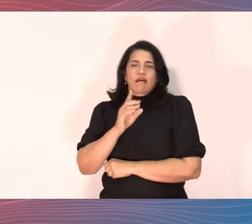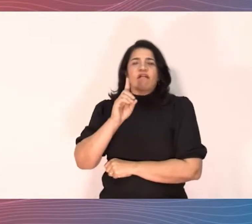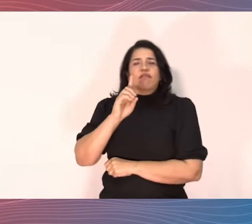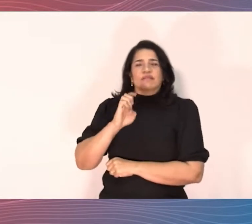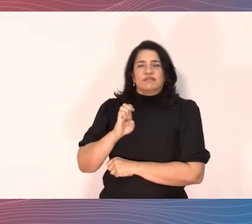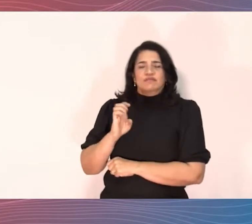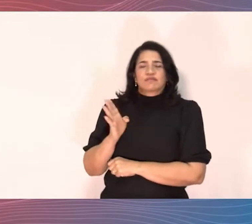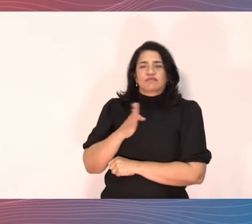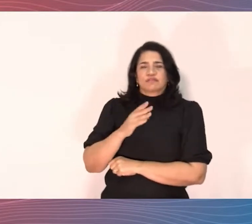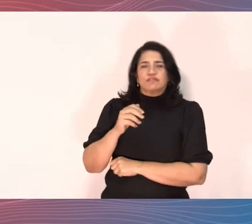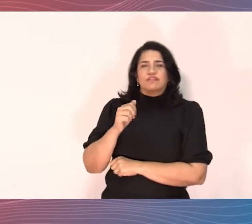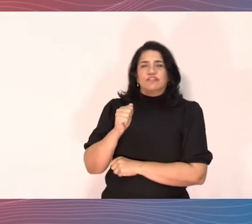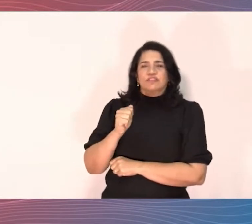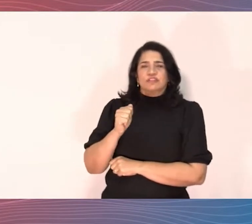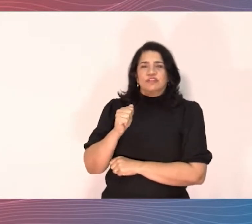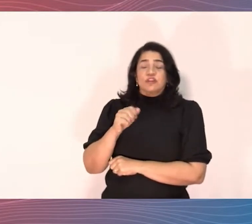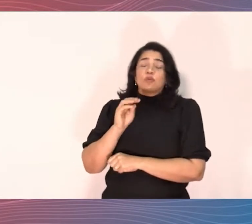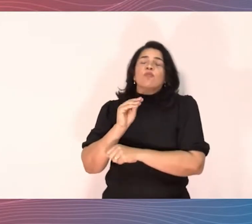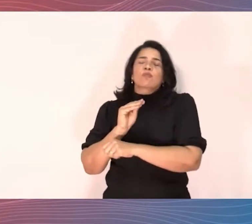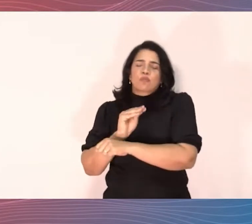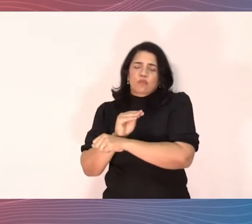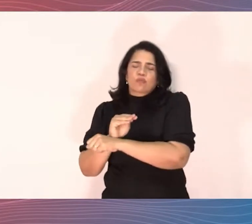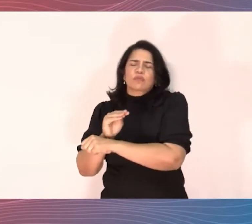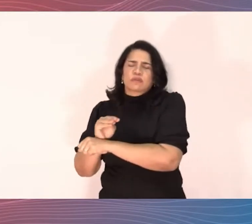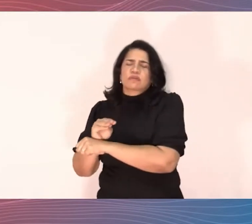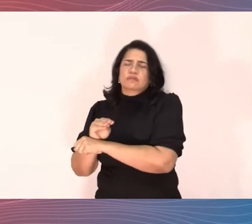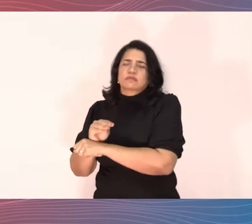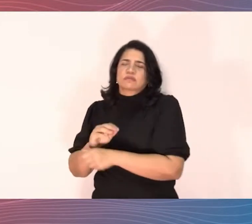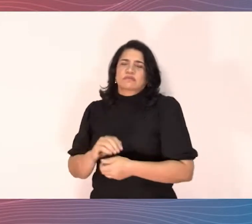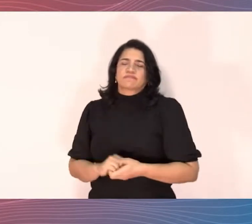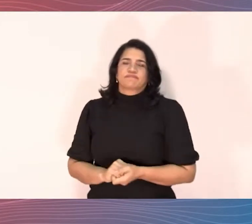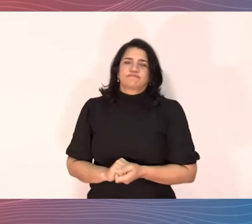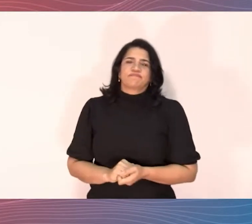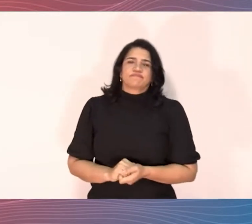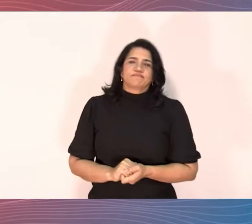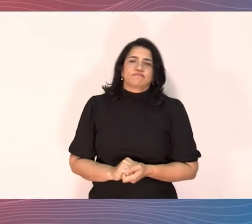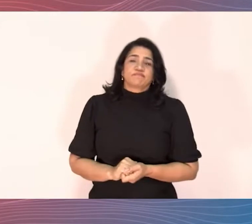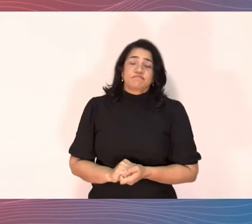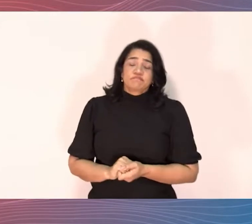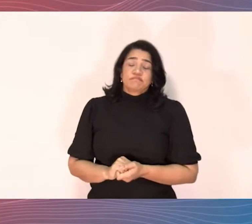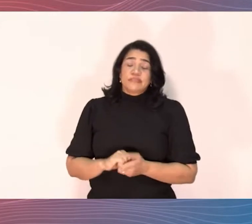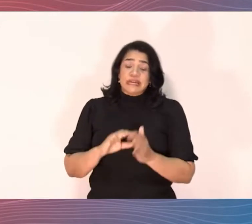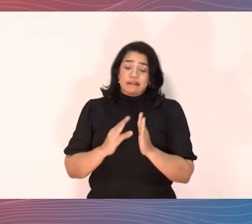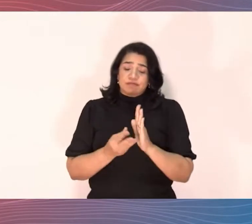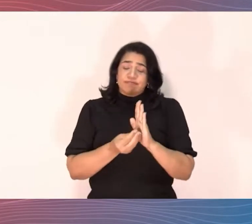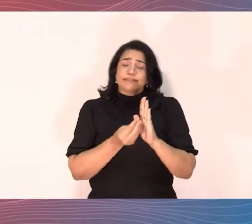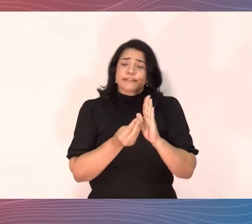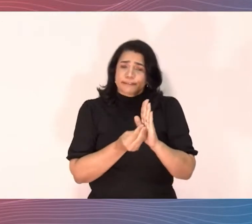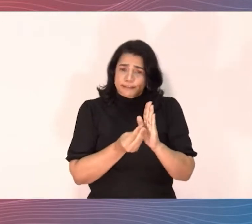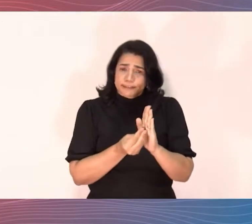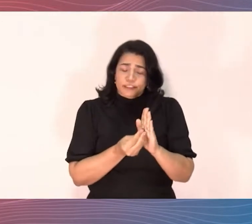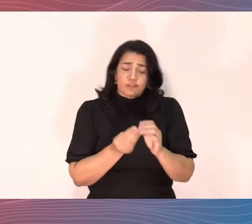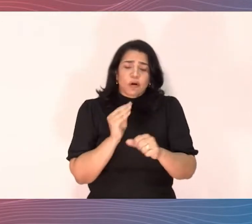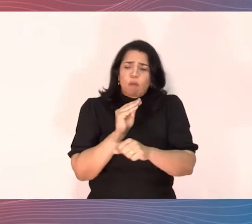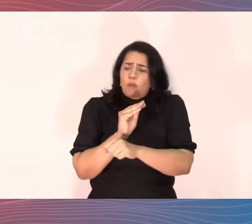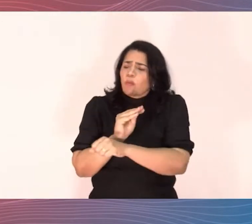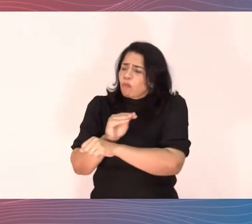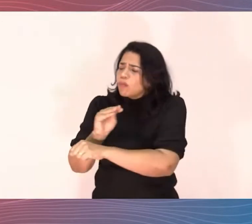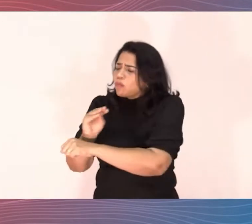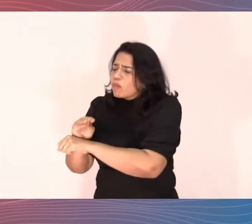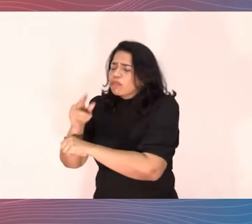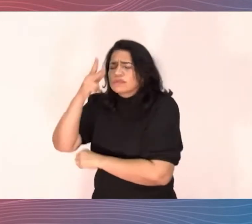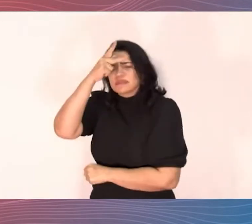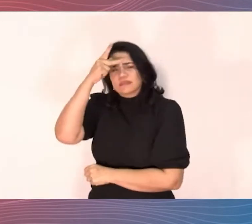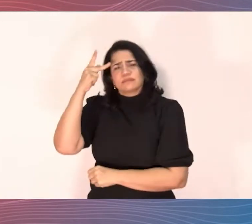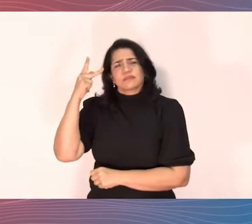cuidado começa a cuidar. Irmãos, essa é a vida da igreja. E começa a introduzir, irmãos, essas pessoas já